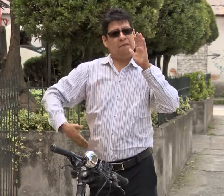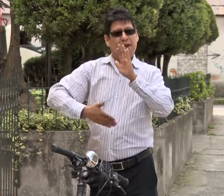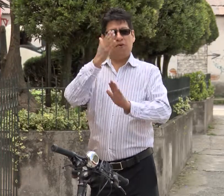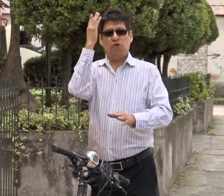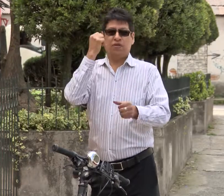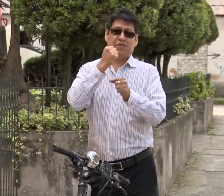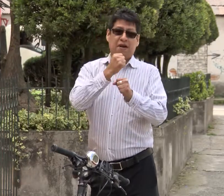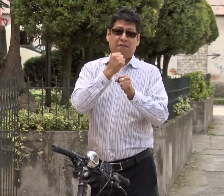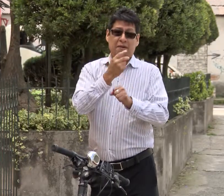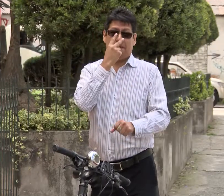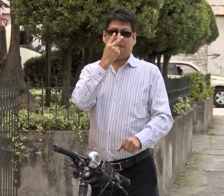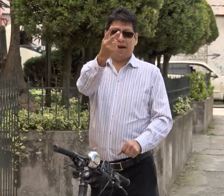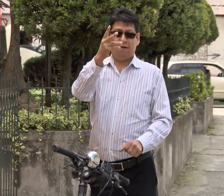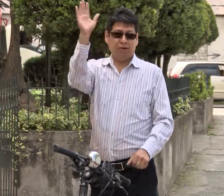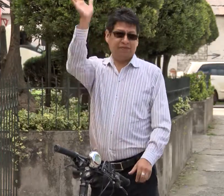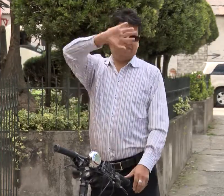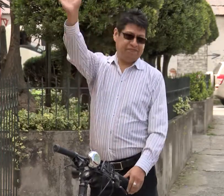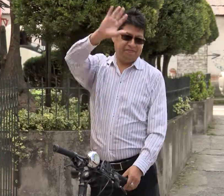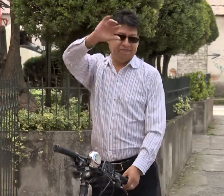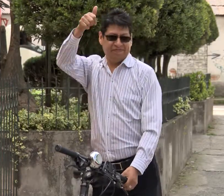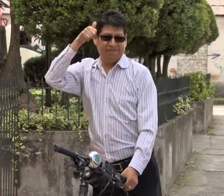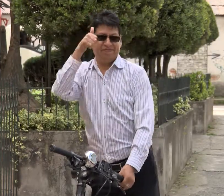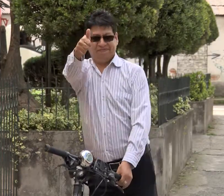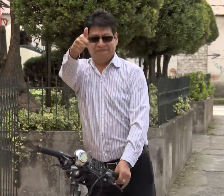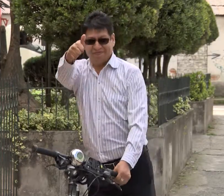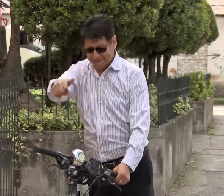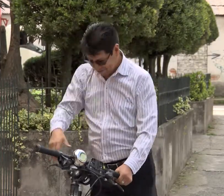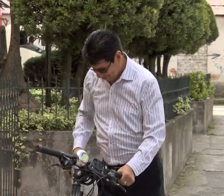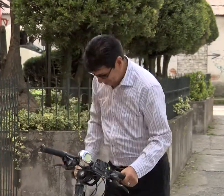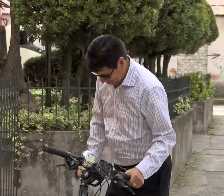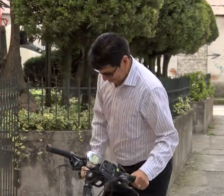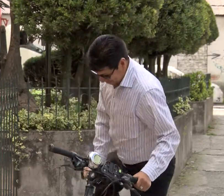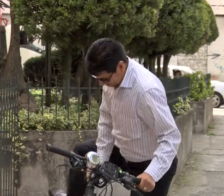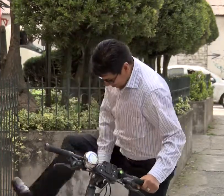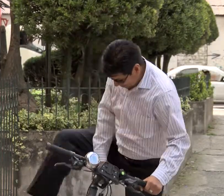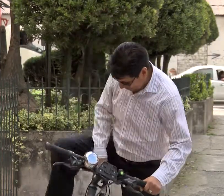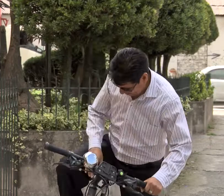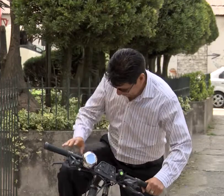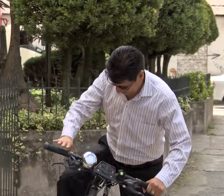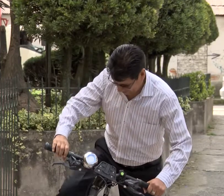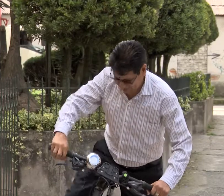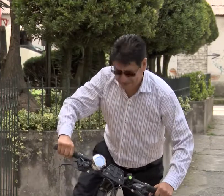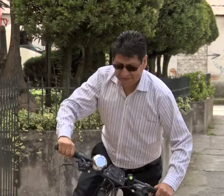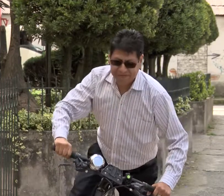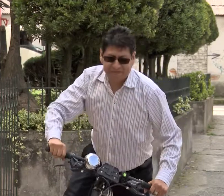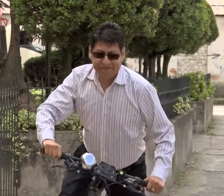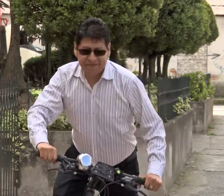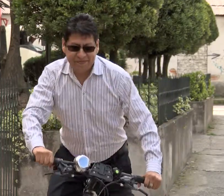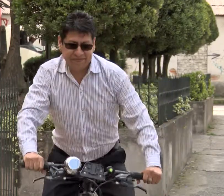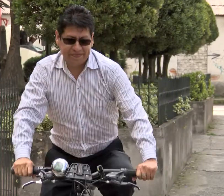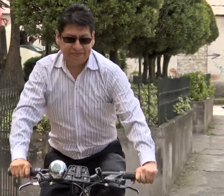nosotros como sordos podemos lograr lo que nos proponemos muchas gracias